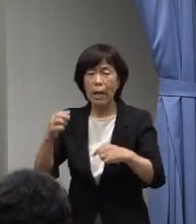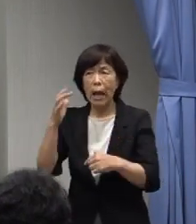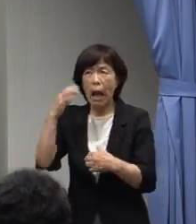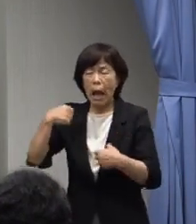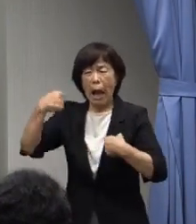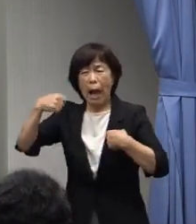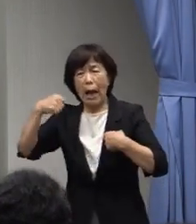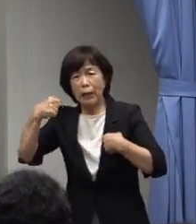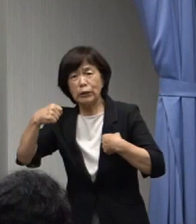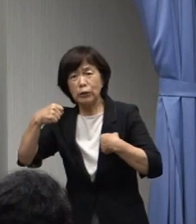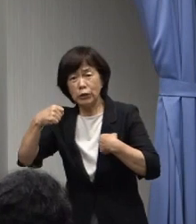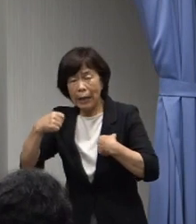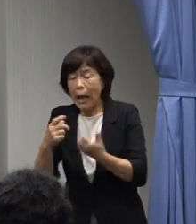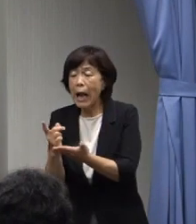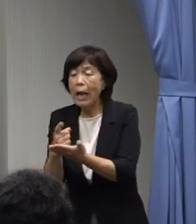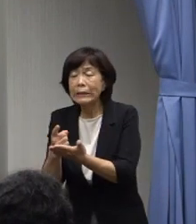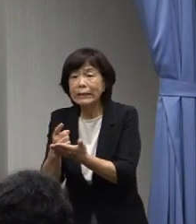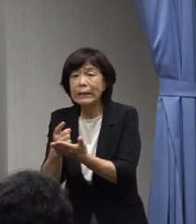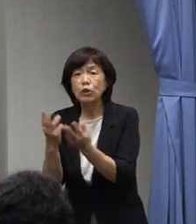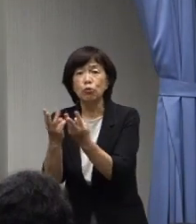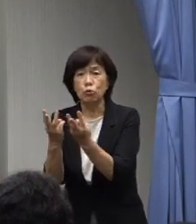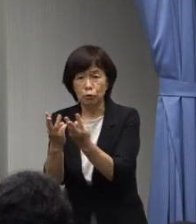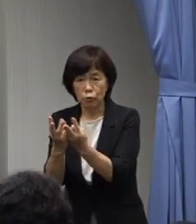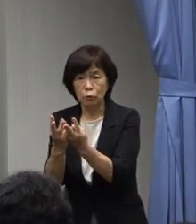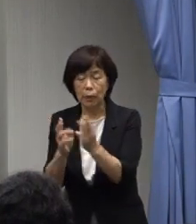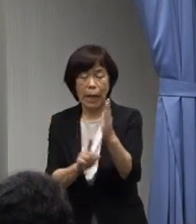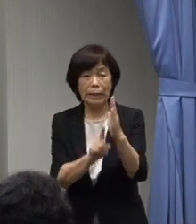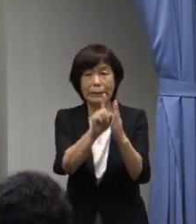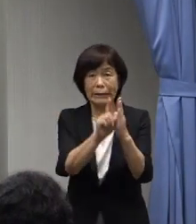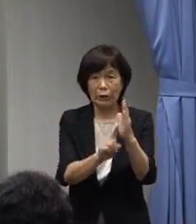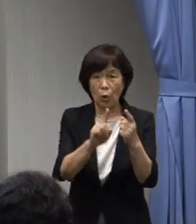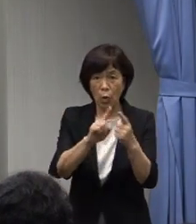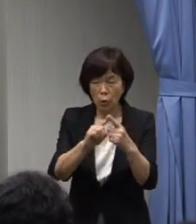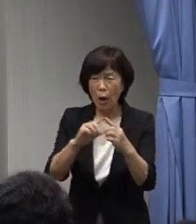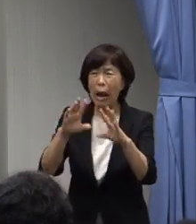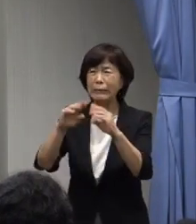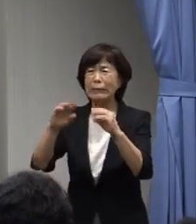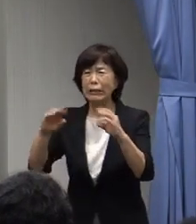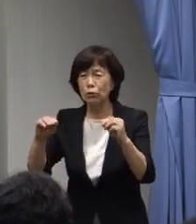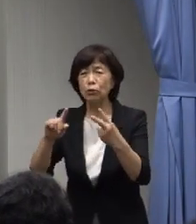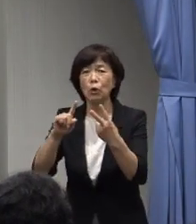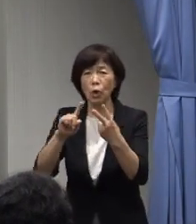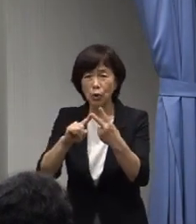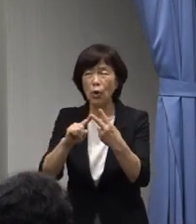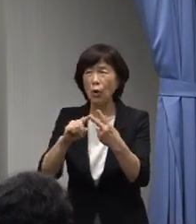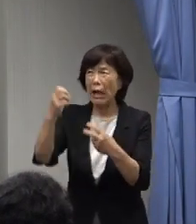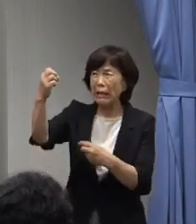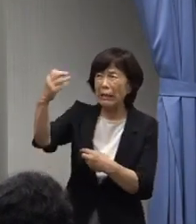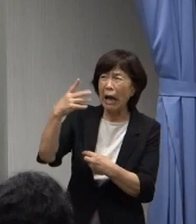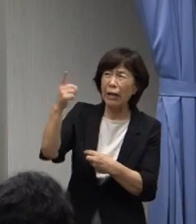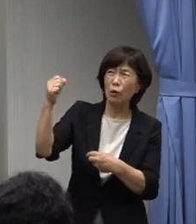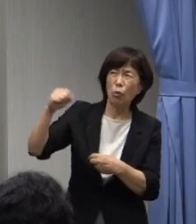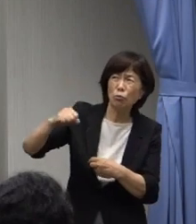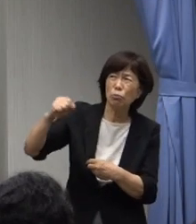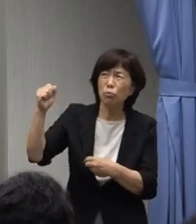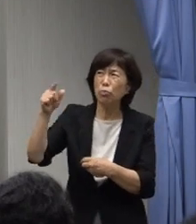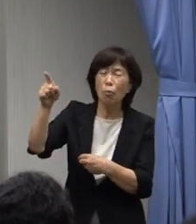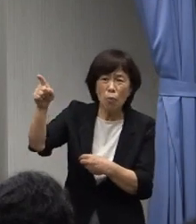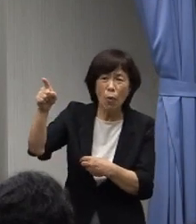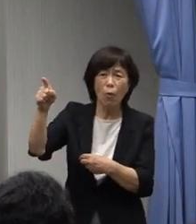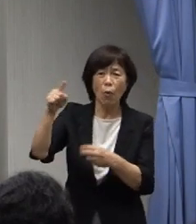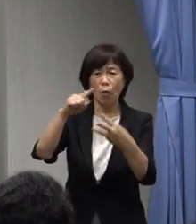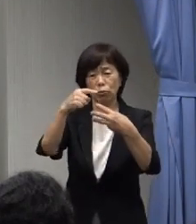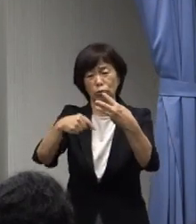のは、もちろんその気温と、それから湿度と、あとはその太陽の日差しの強さ、そういった